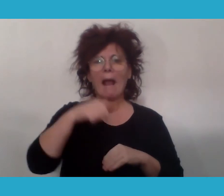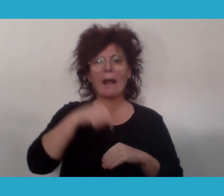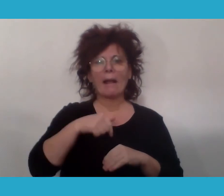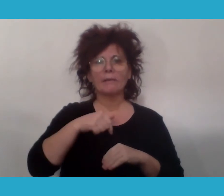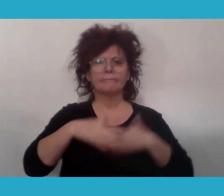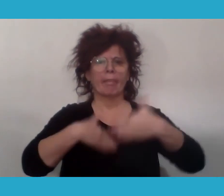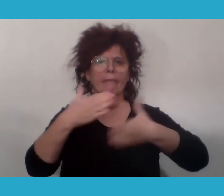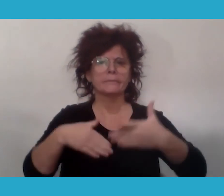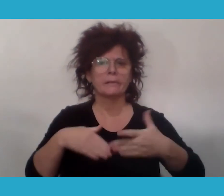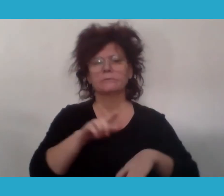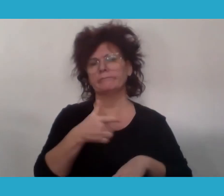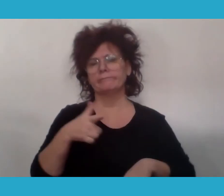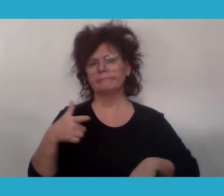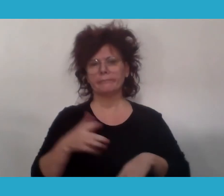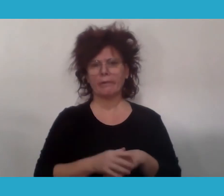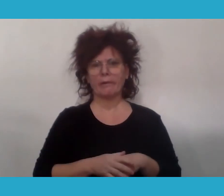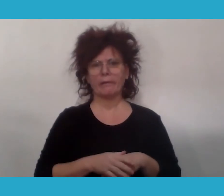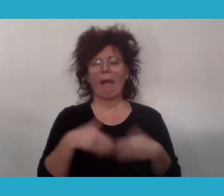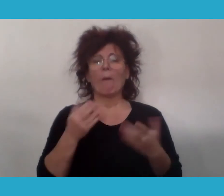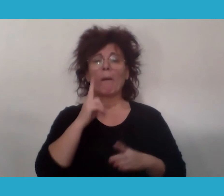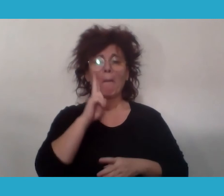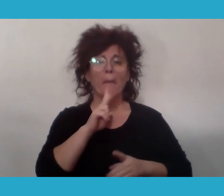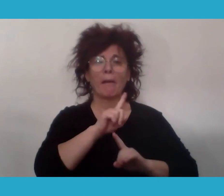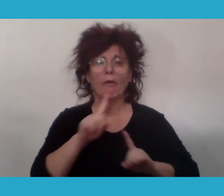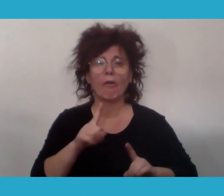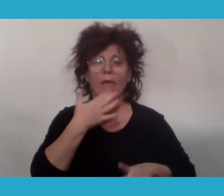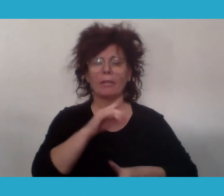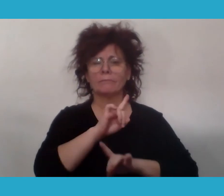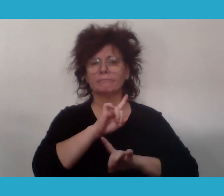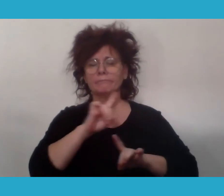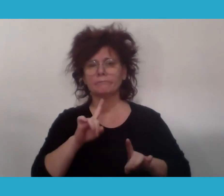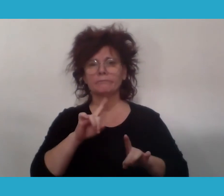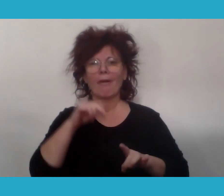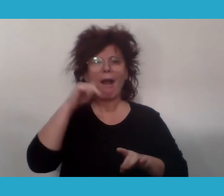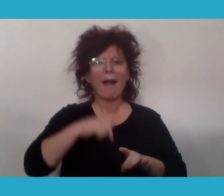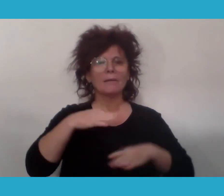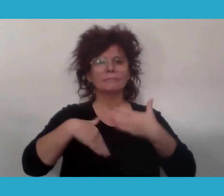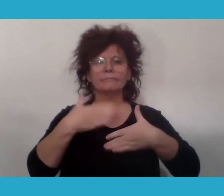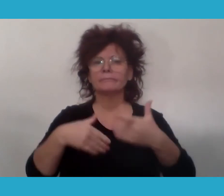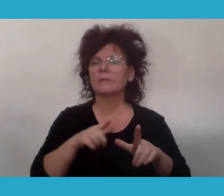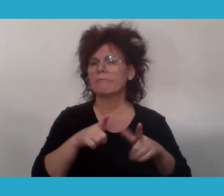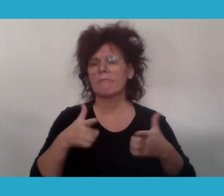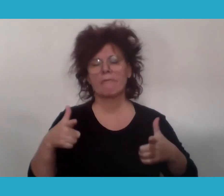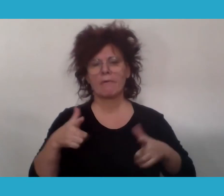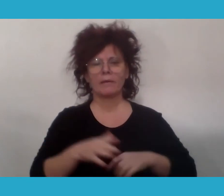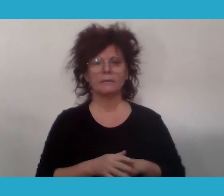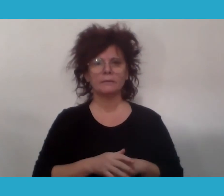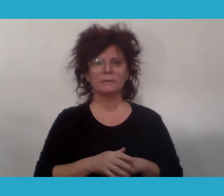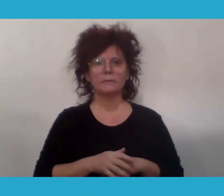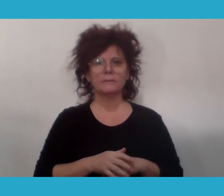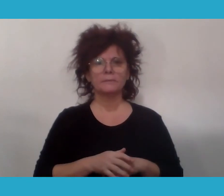acá no hay desarrollo. Aunque no lo vea, no lo entienda, contarles que acá no hay desarrollo. Acá